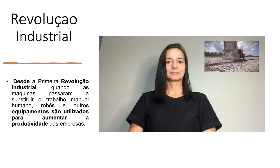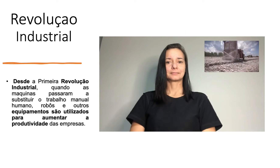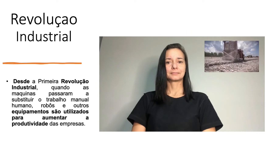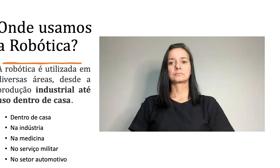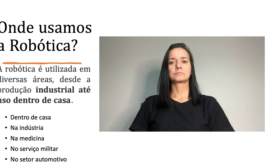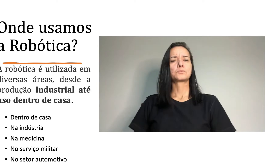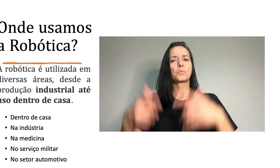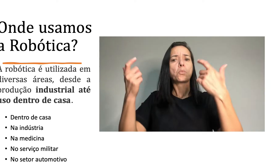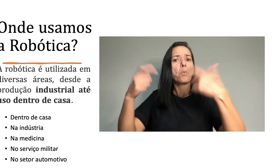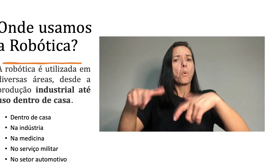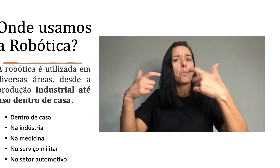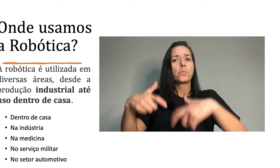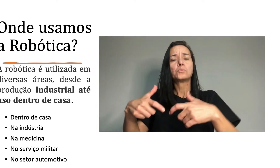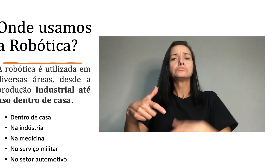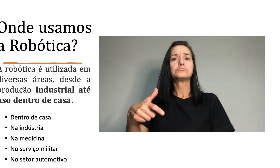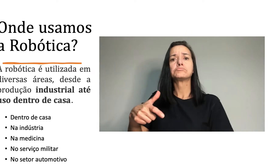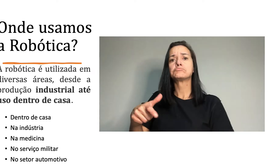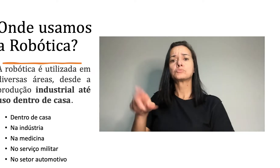empresas.